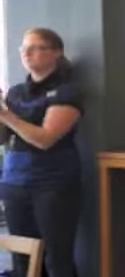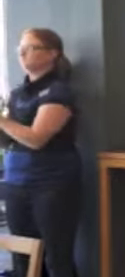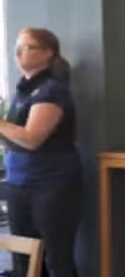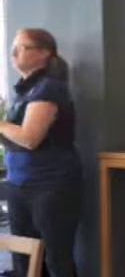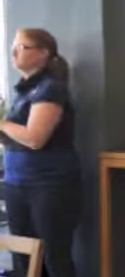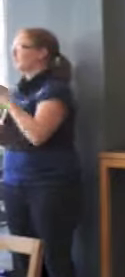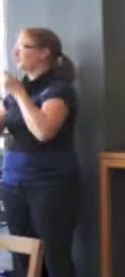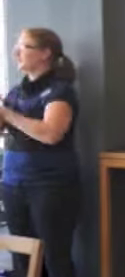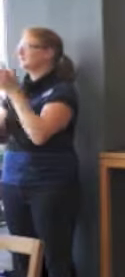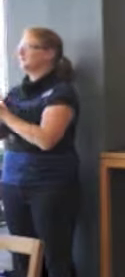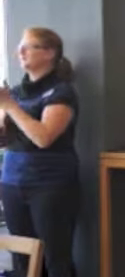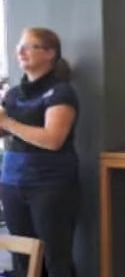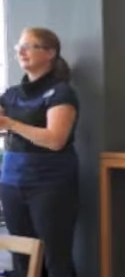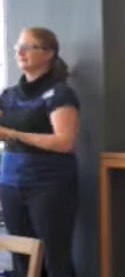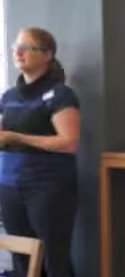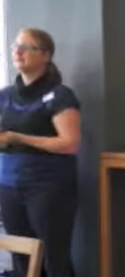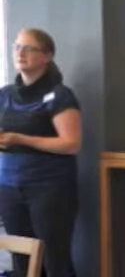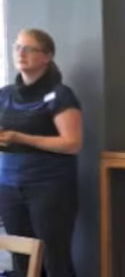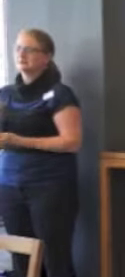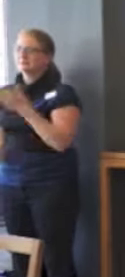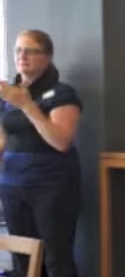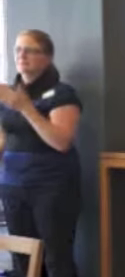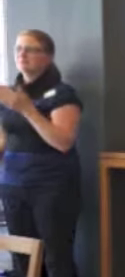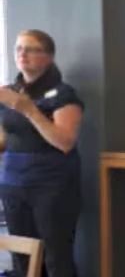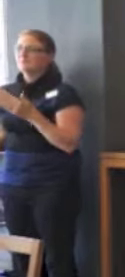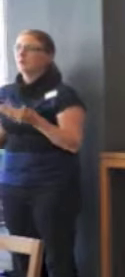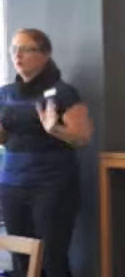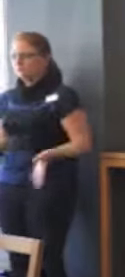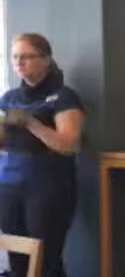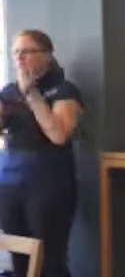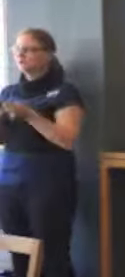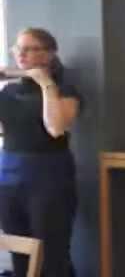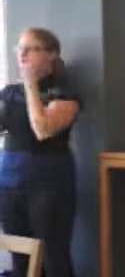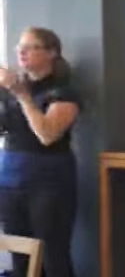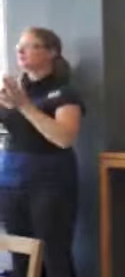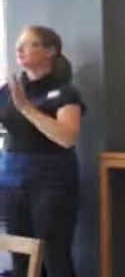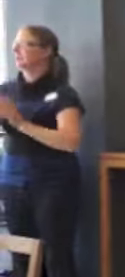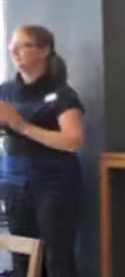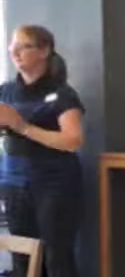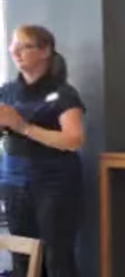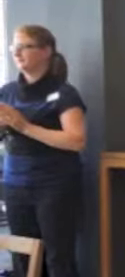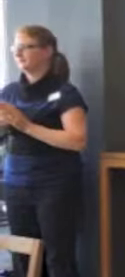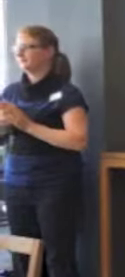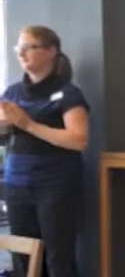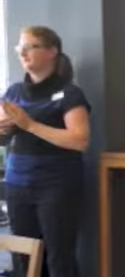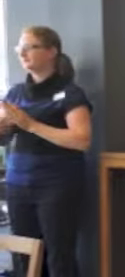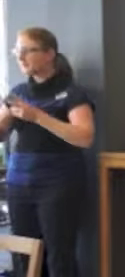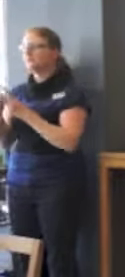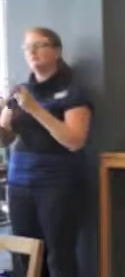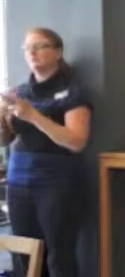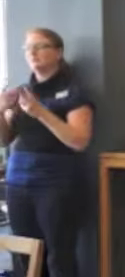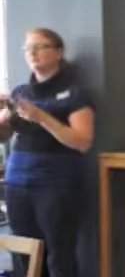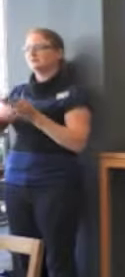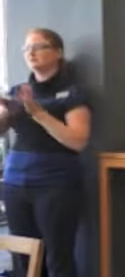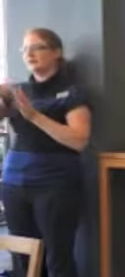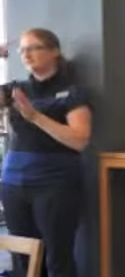ekonomiska förutsättningar att kunna underhålla ett sånt här socialt system. Och då behöver man tänka om